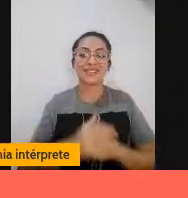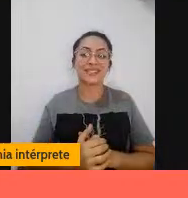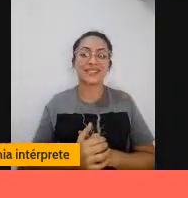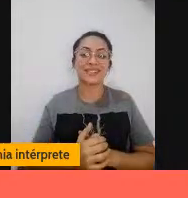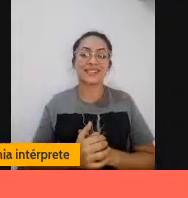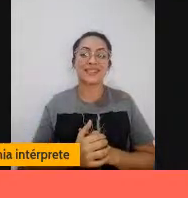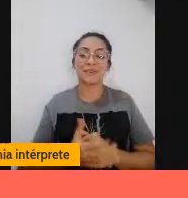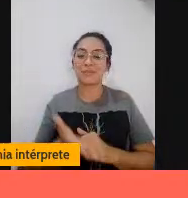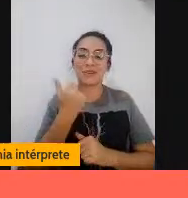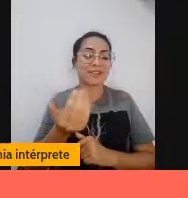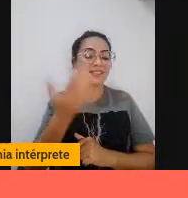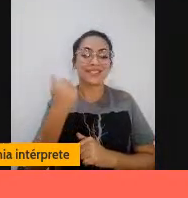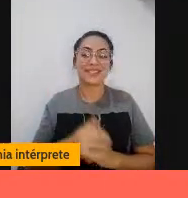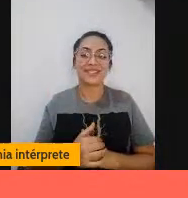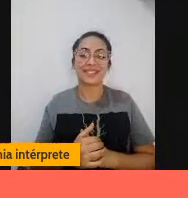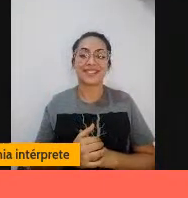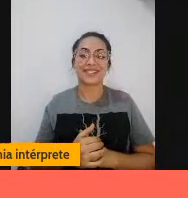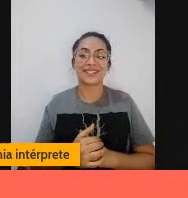Simbora.